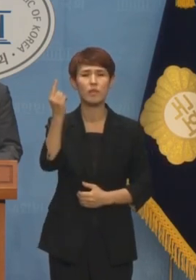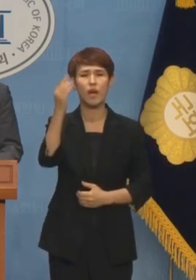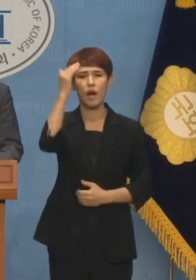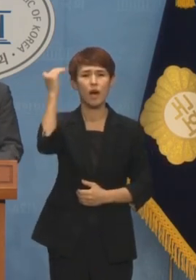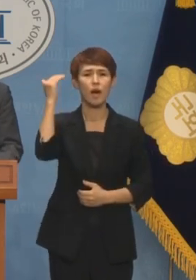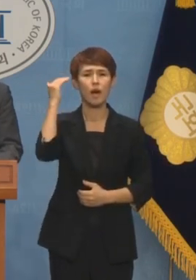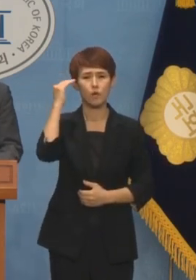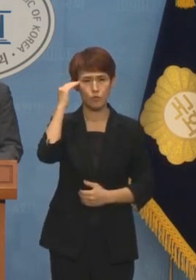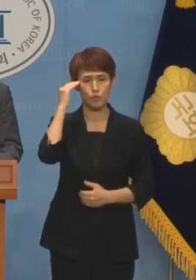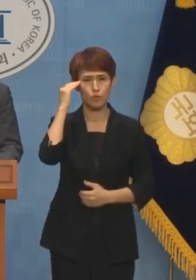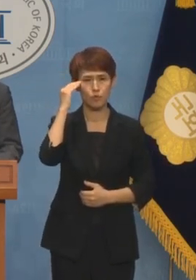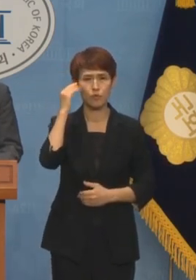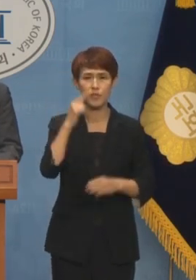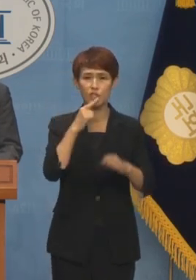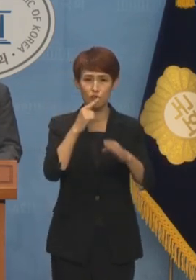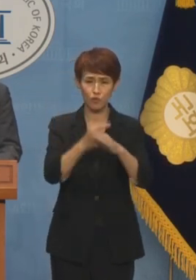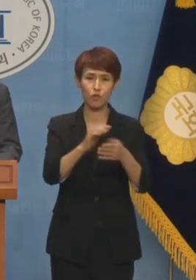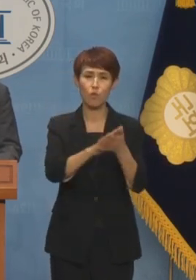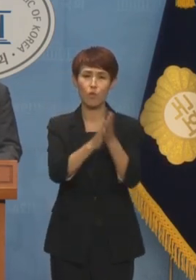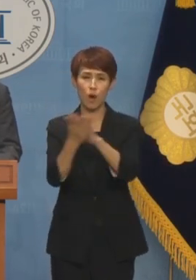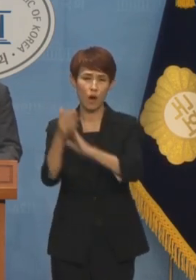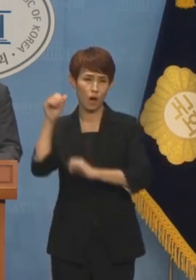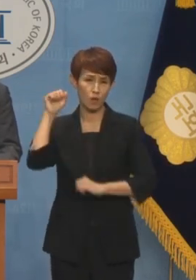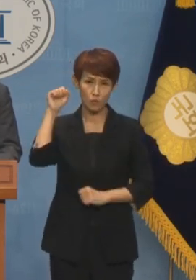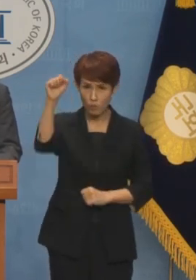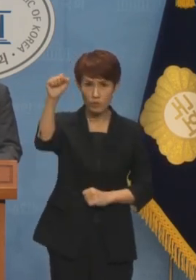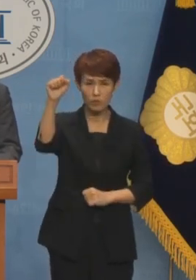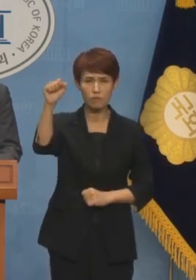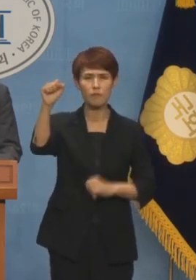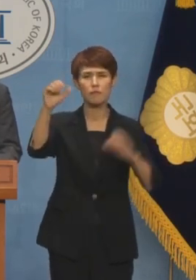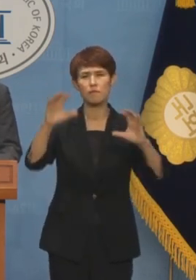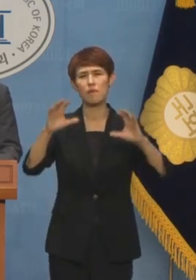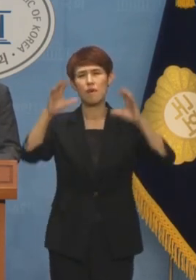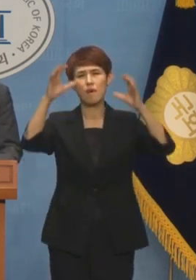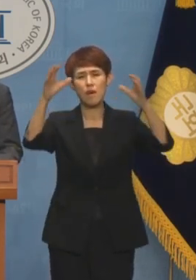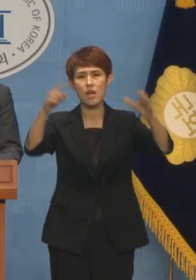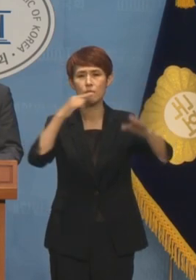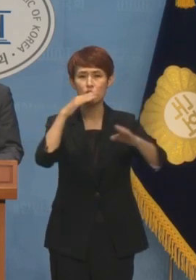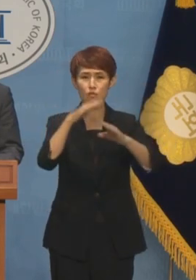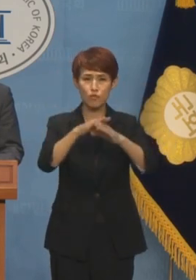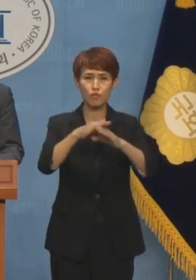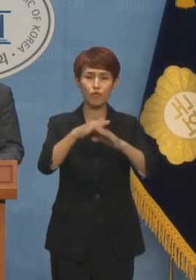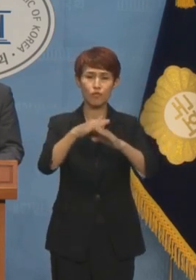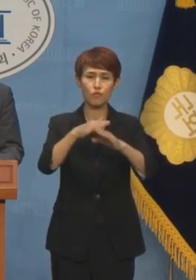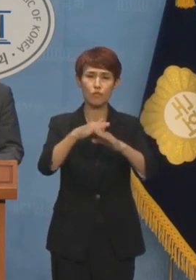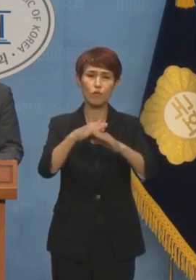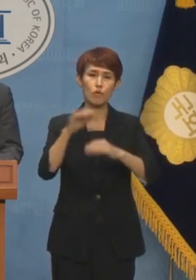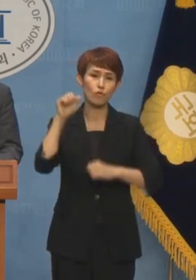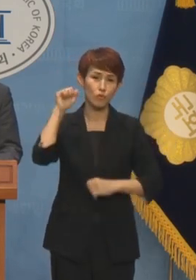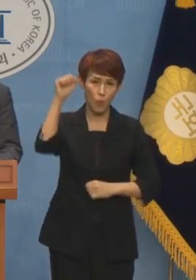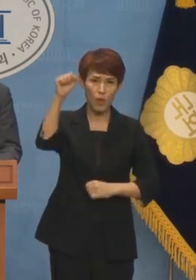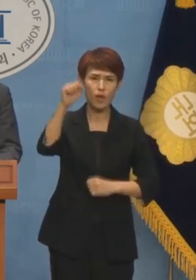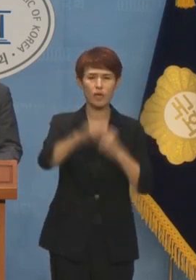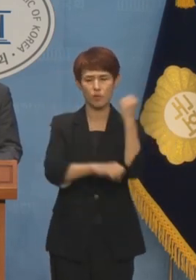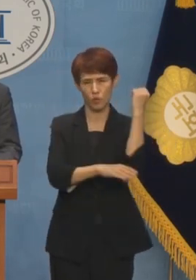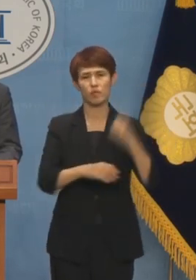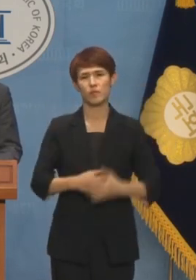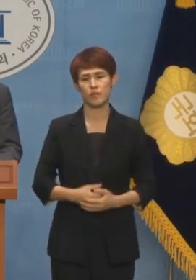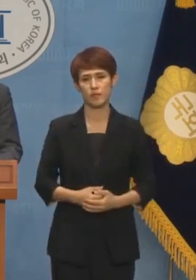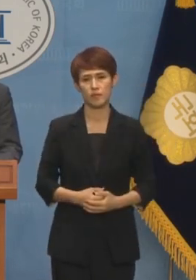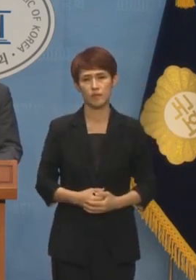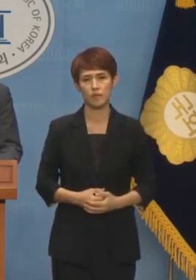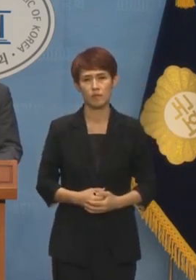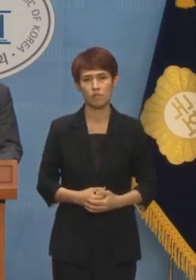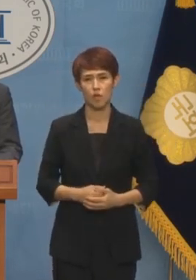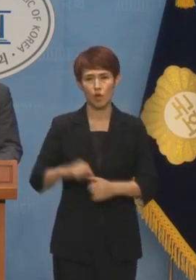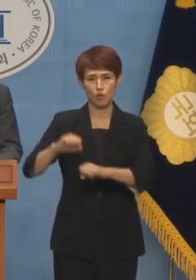한국 민주화와 민주화 운동은 세계 민주화 운동의 금자탑이었습니다. 군부